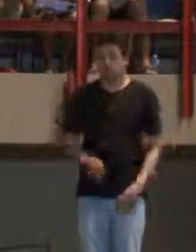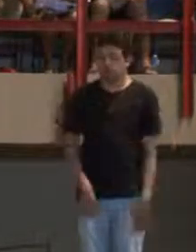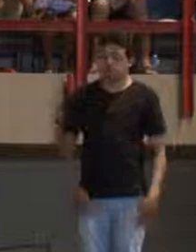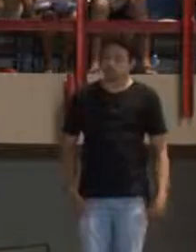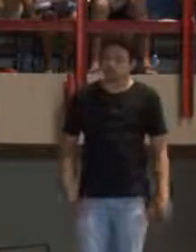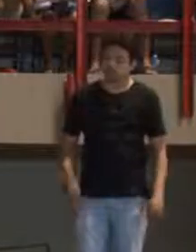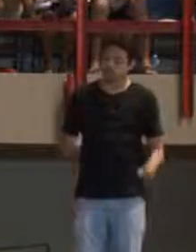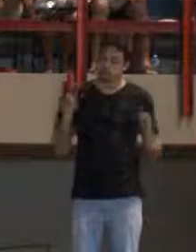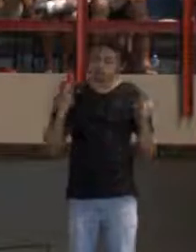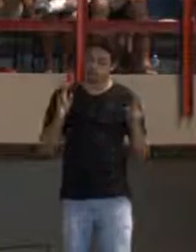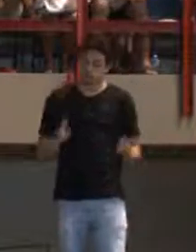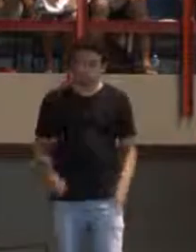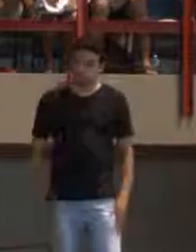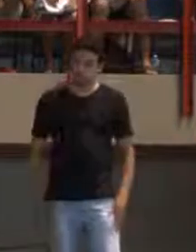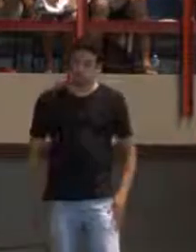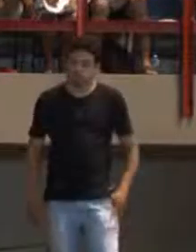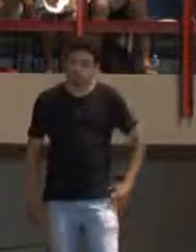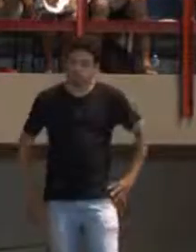acabar, certo?